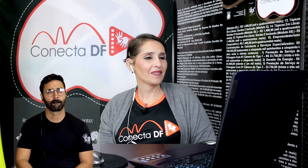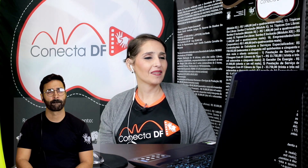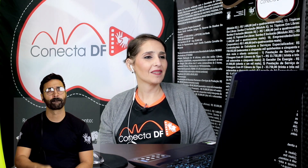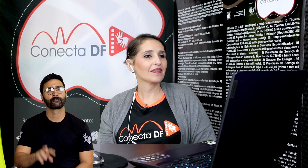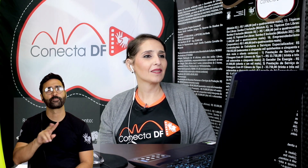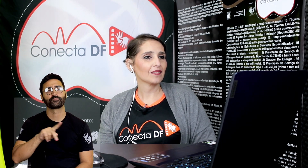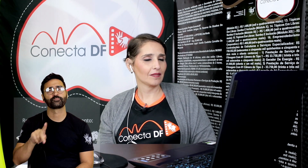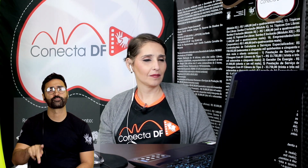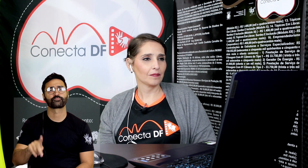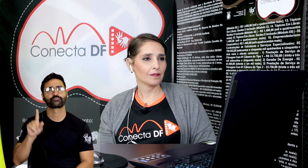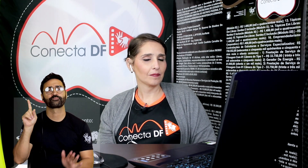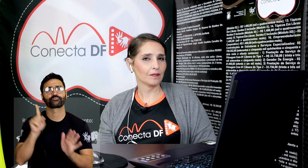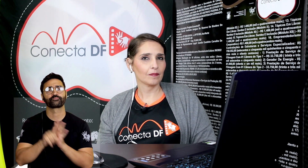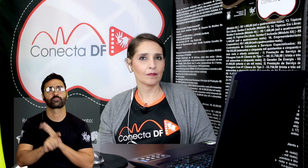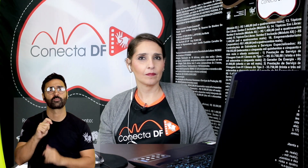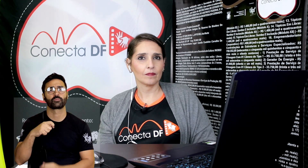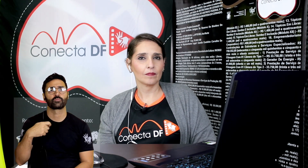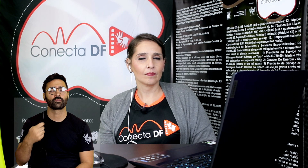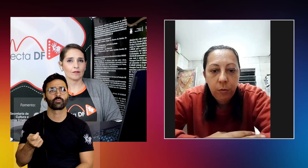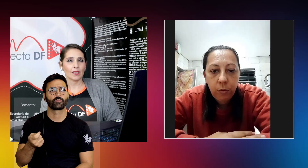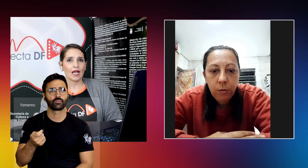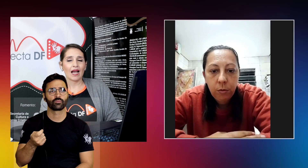Professora, tem um sinal para amargo?